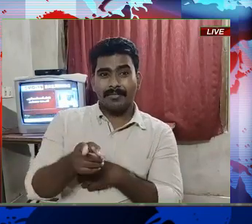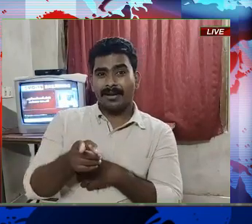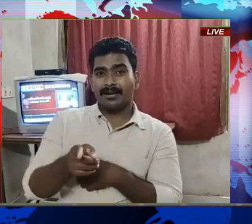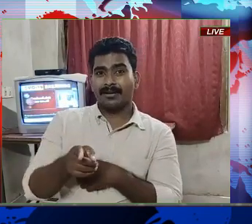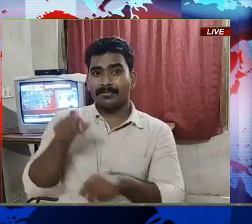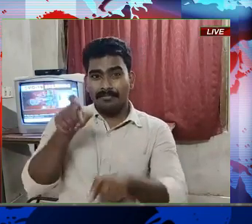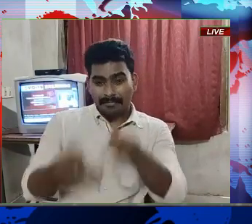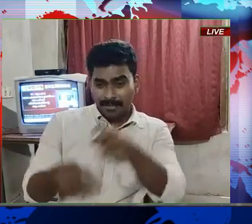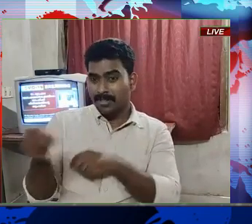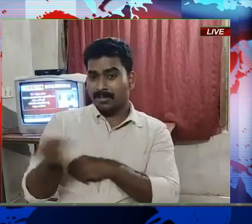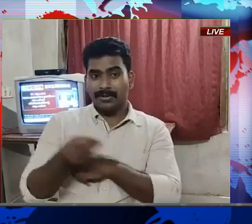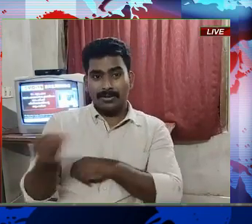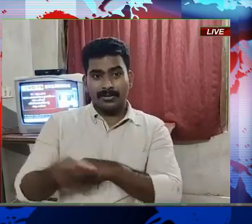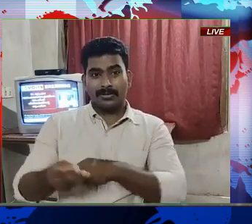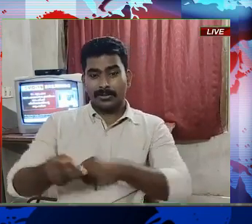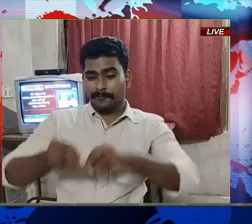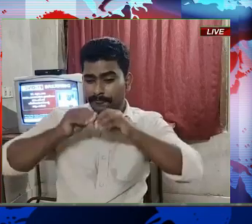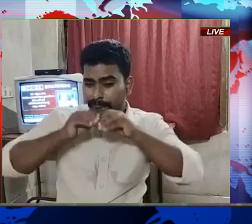കോഴിക്കോട്. അതങ്ങനെ